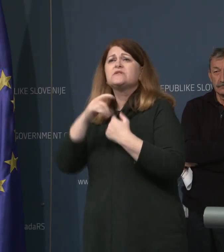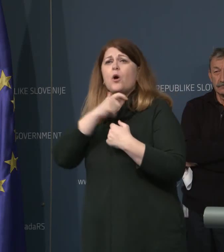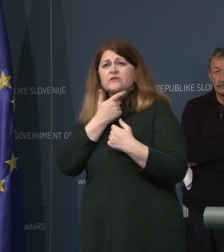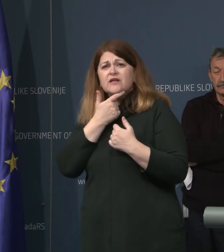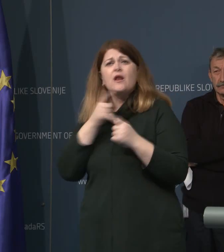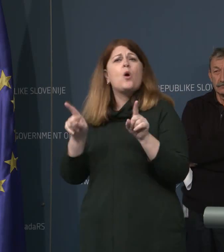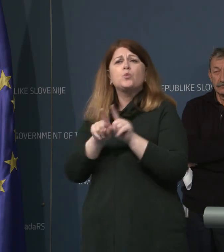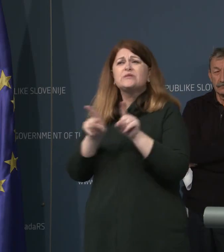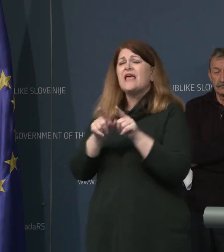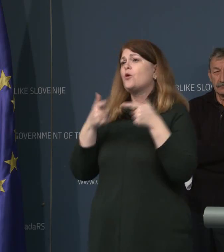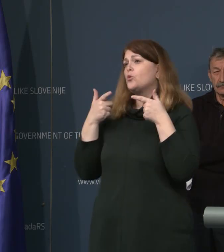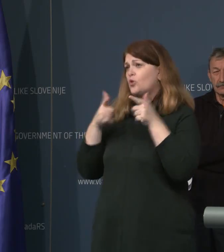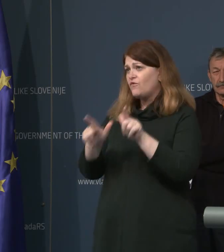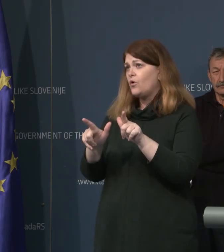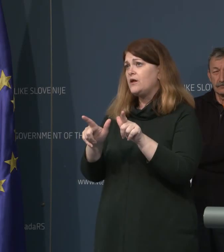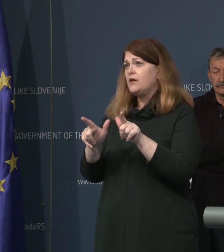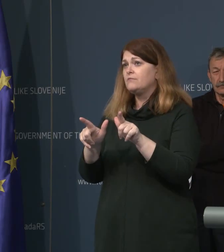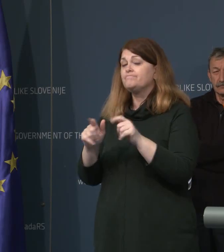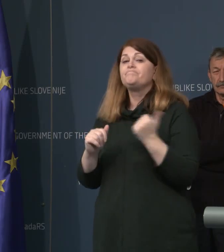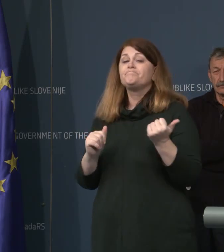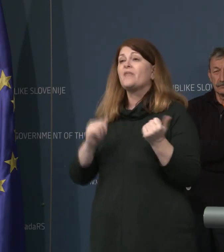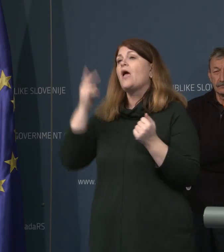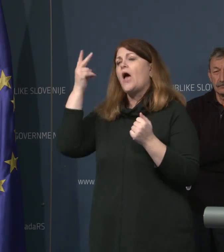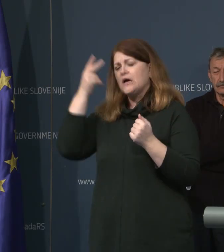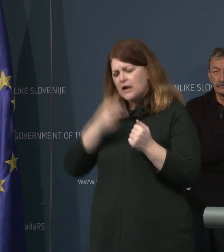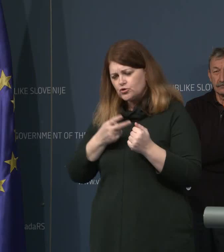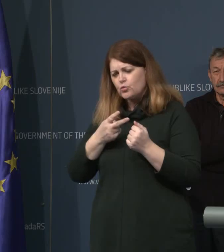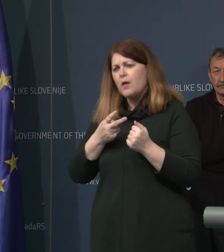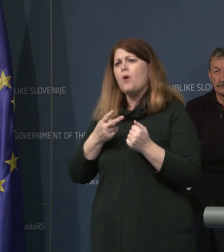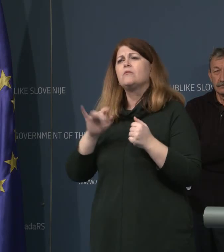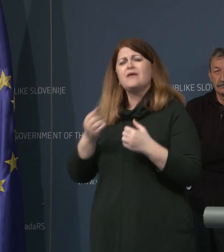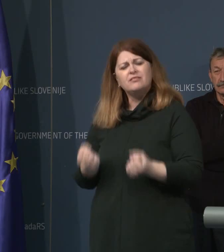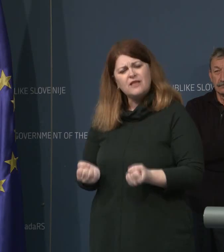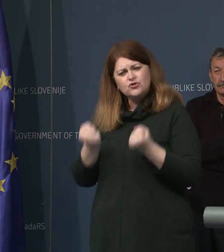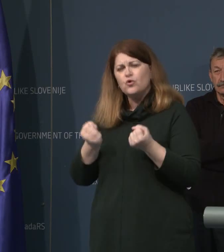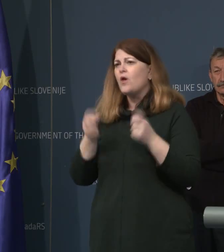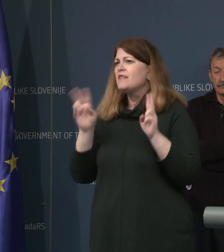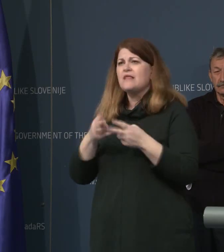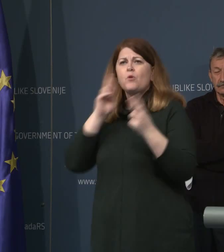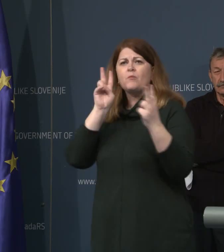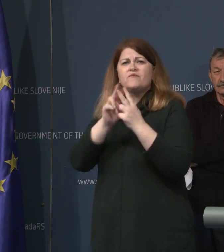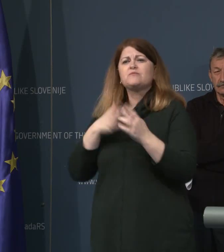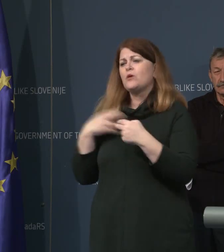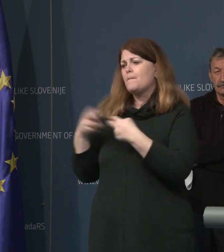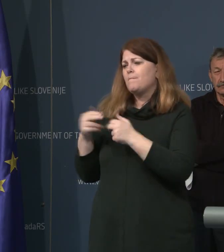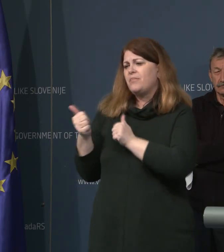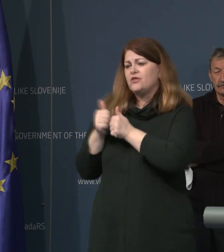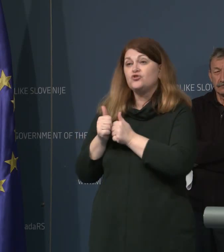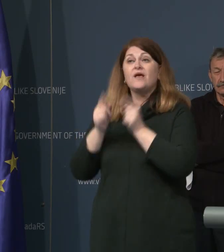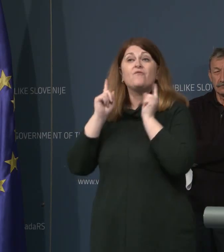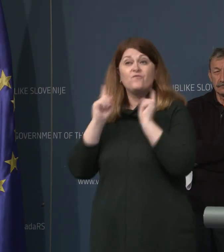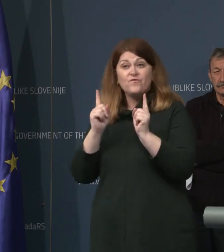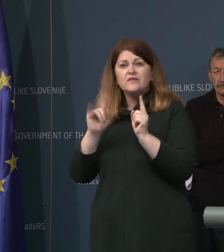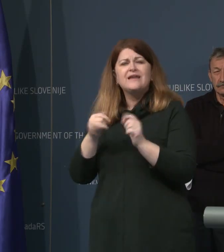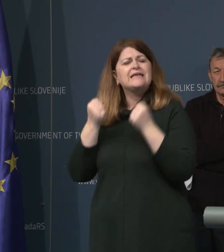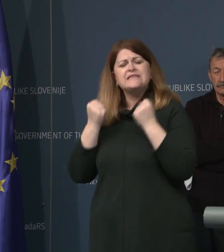ostarele vseeno dovolili. Razumemo, da je težko, da ne moremo videti svojih bližnjih, pa vendar je